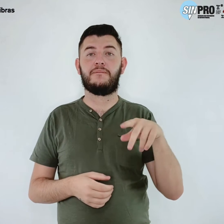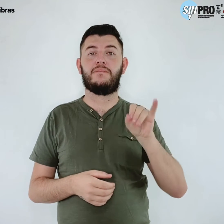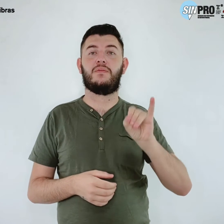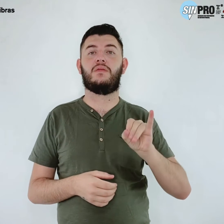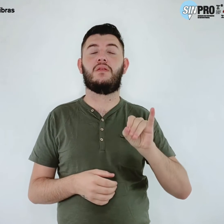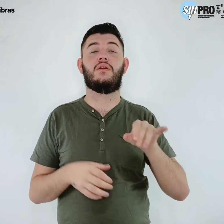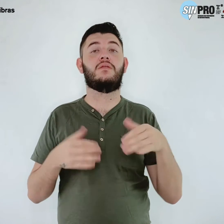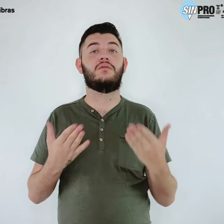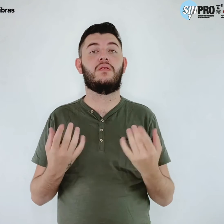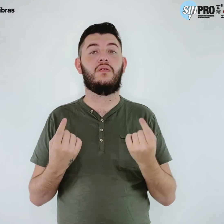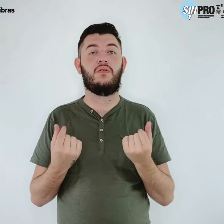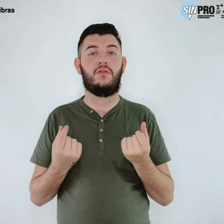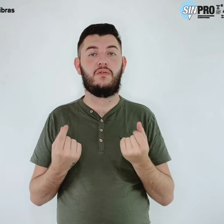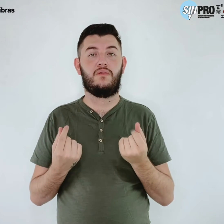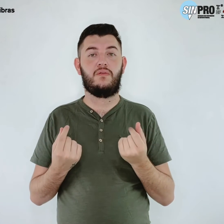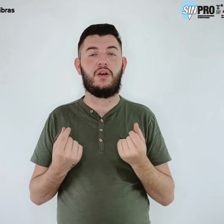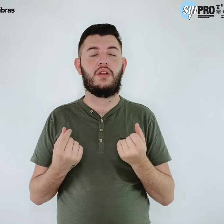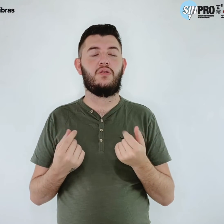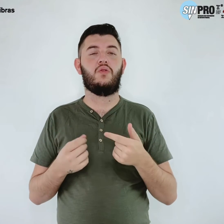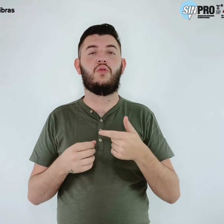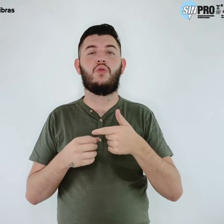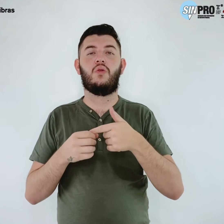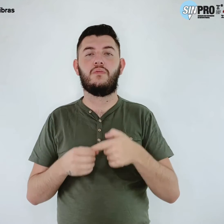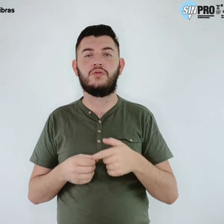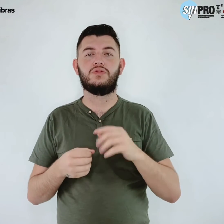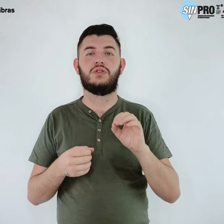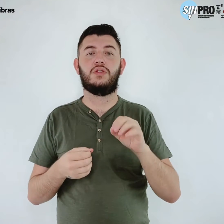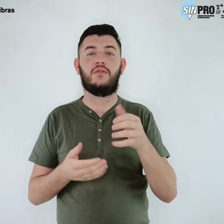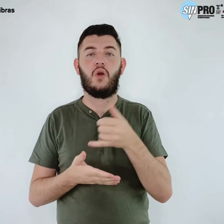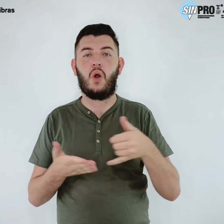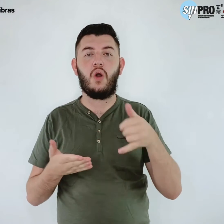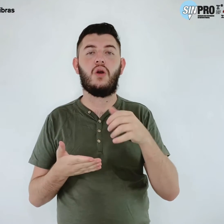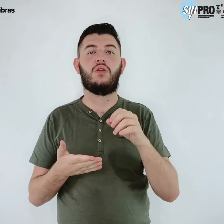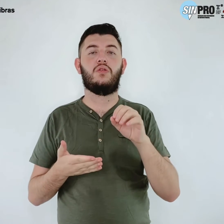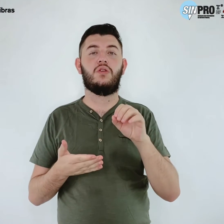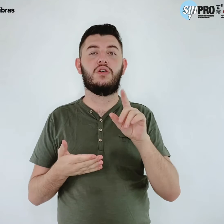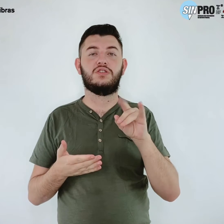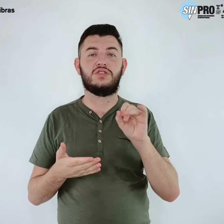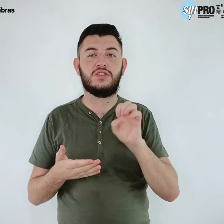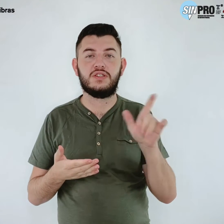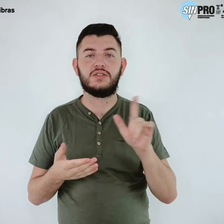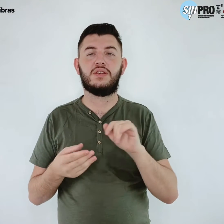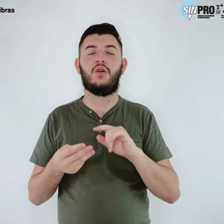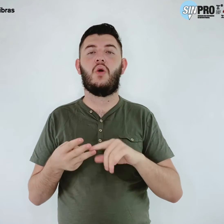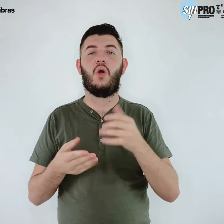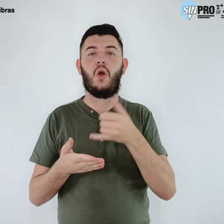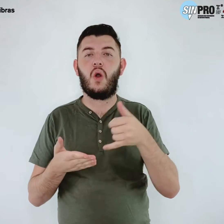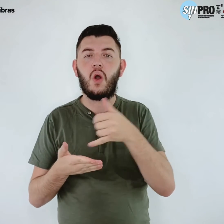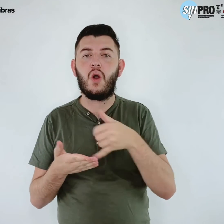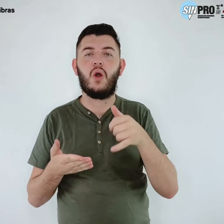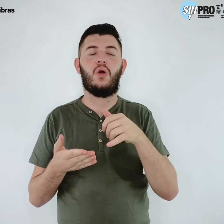Com a PPI, o preço dos combustíveis, óleo diesel, gasolina, gás de cozinha, no